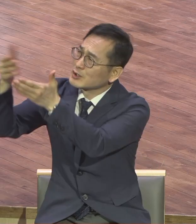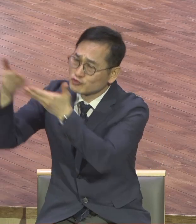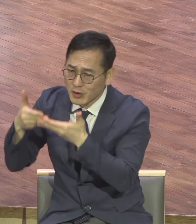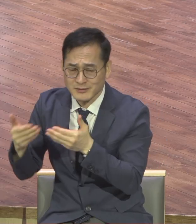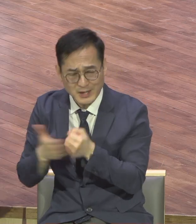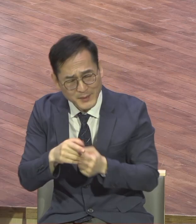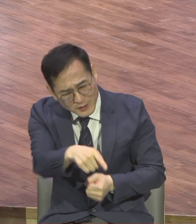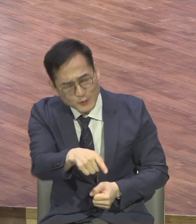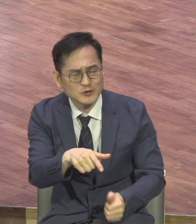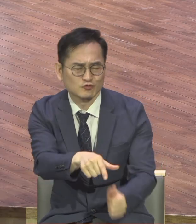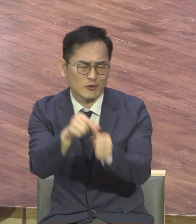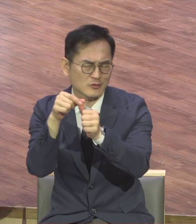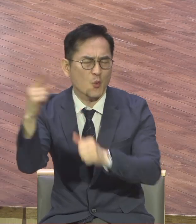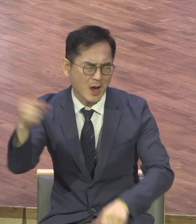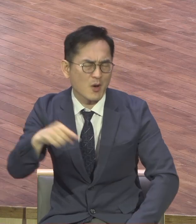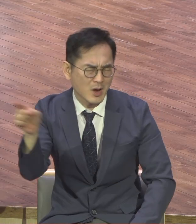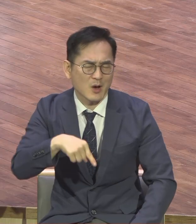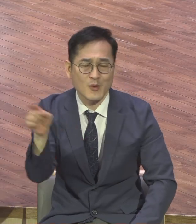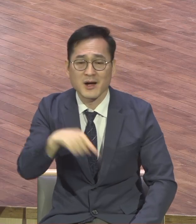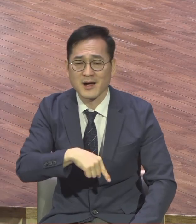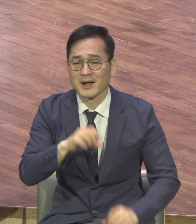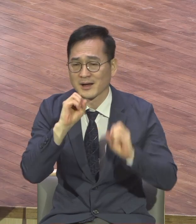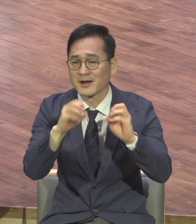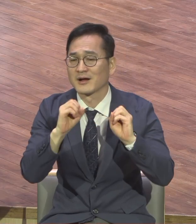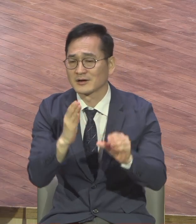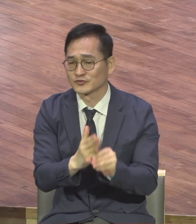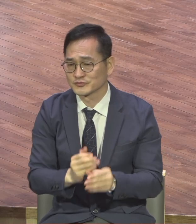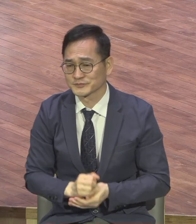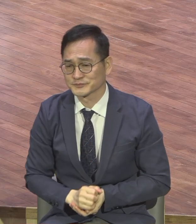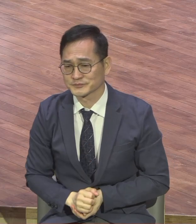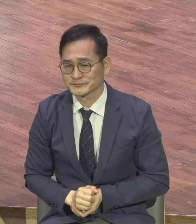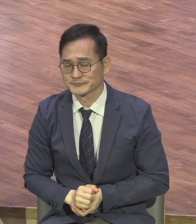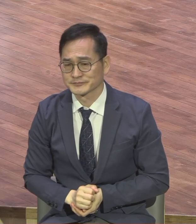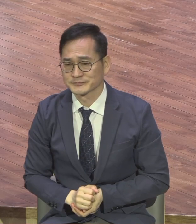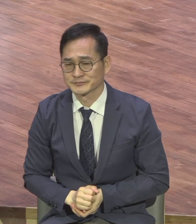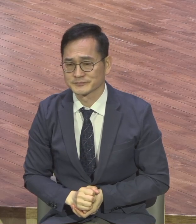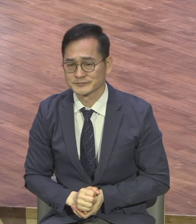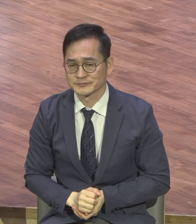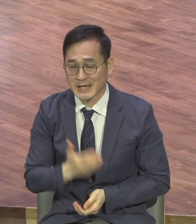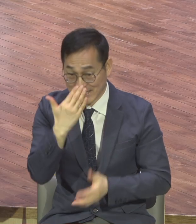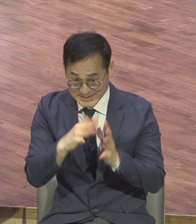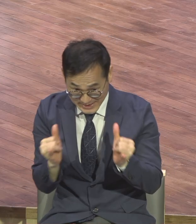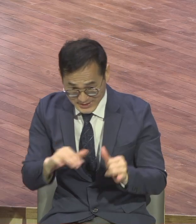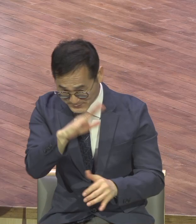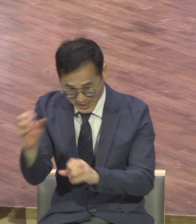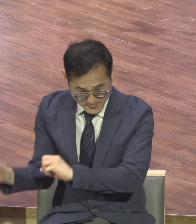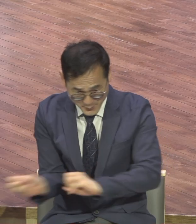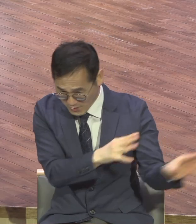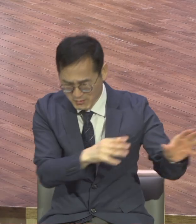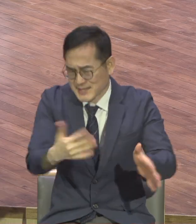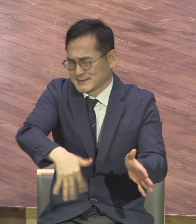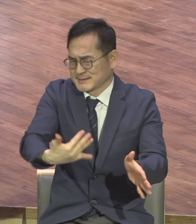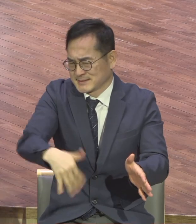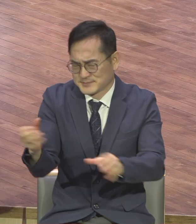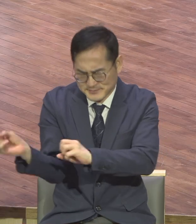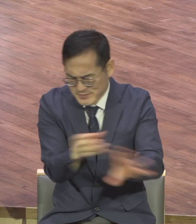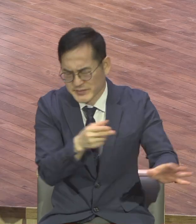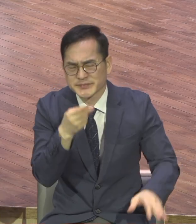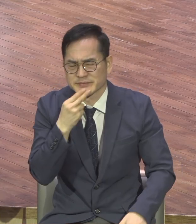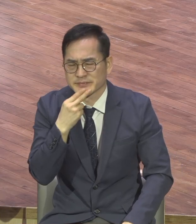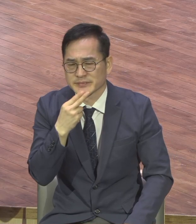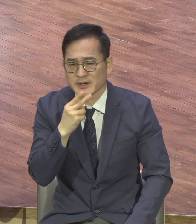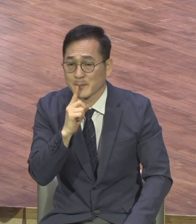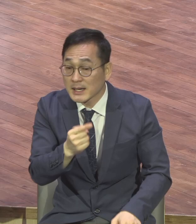그리고 본문 2절로 4절에 보면 하나님께서 이스라엘을 버리지 않았었다는 또 하나의 큰 증거를 밝히는데